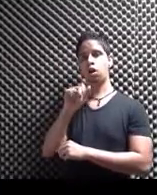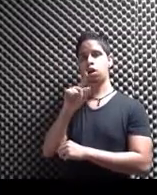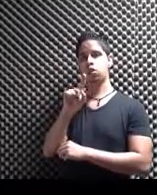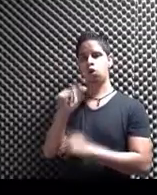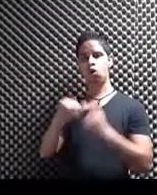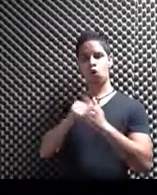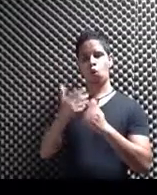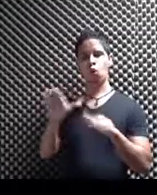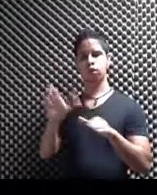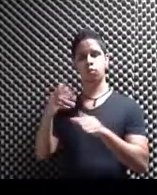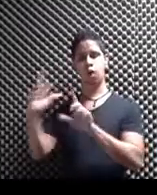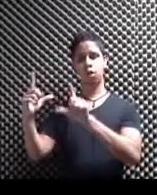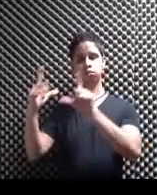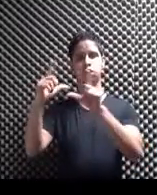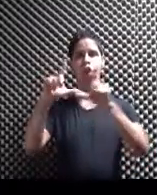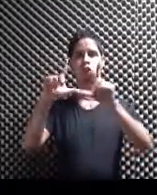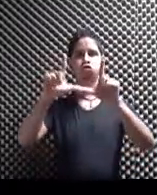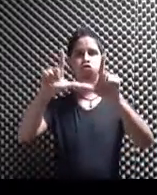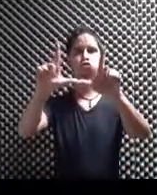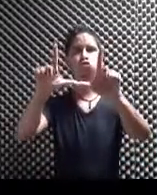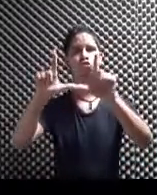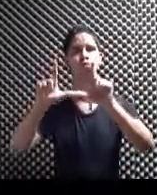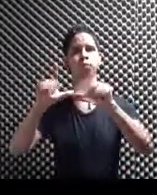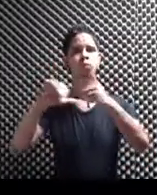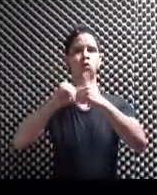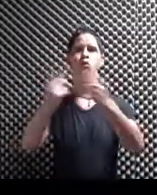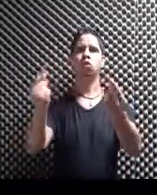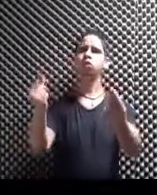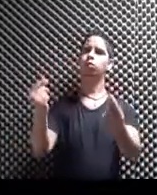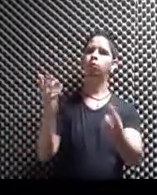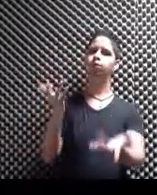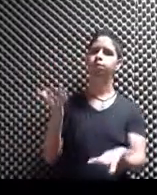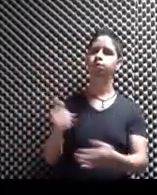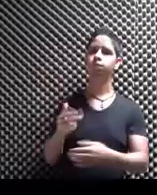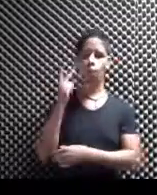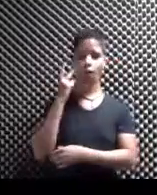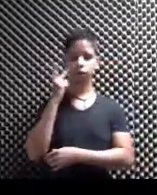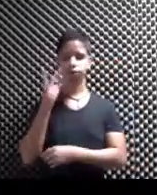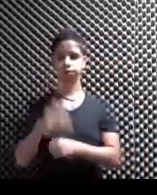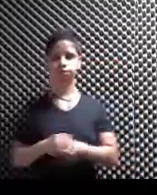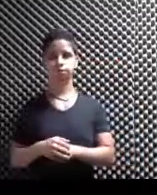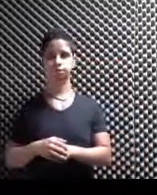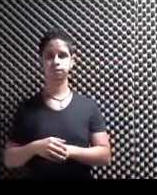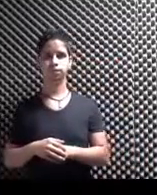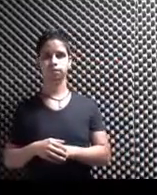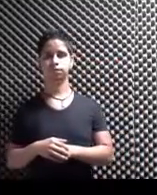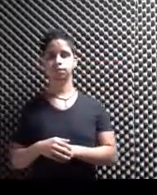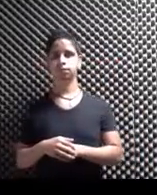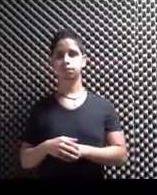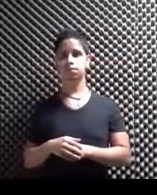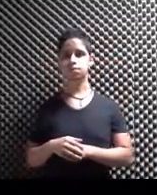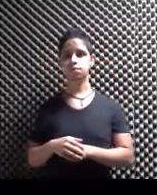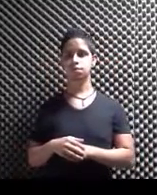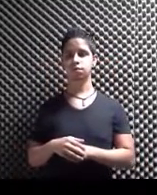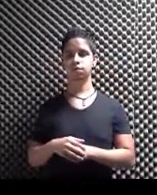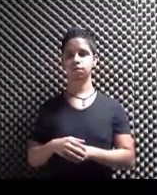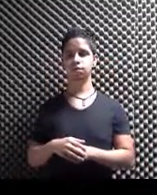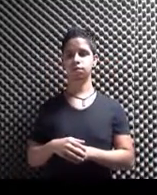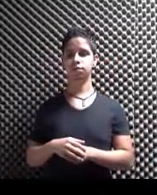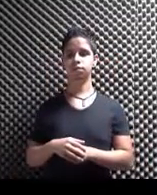voy a hacer un zoom anda tú trae la cámara más tradicional ajá ¿qué vas a hacer? trae la cámara ¿qué vas a hacer a Alex?